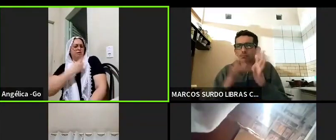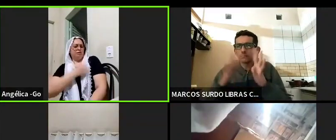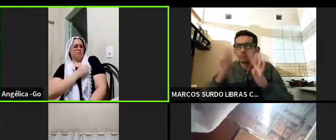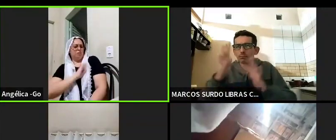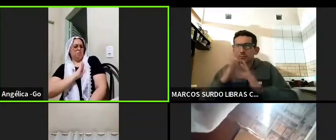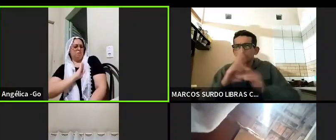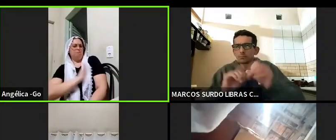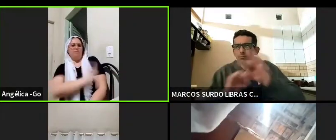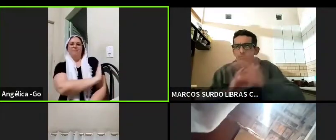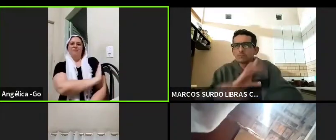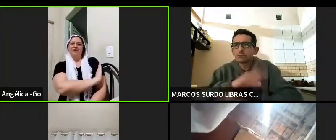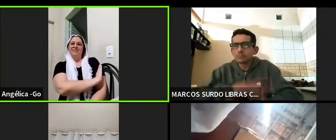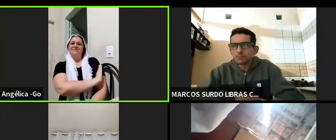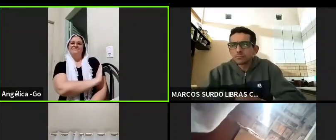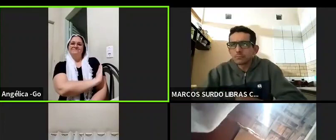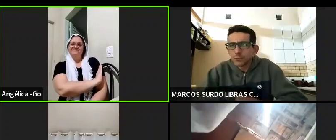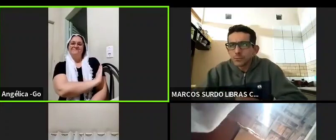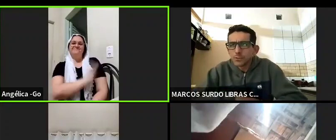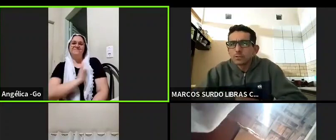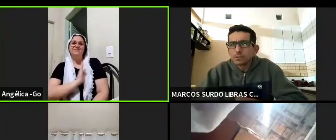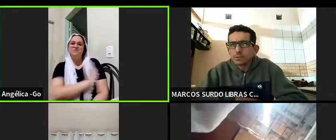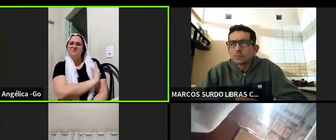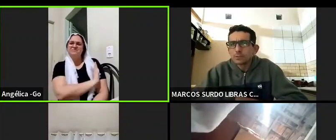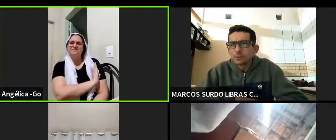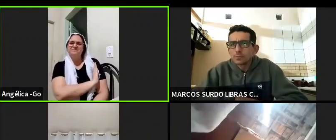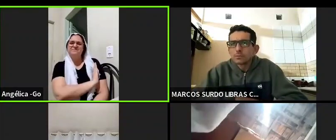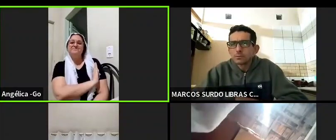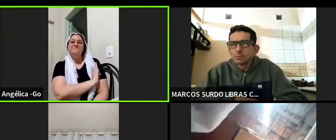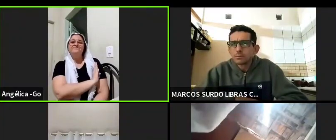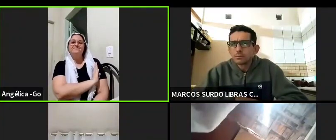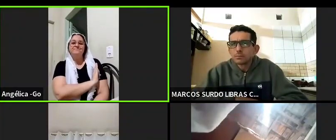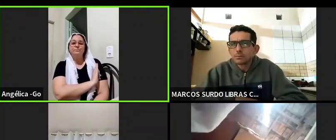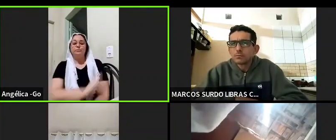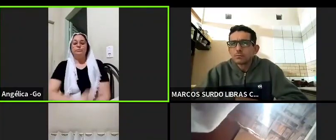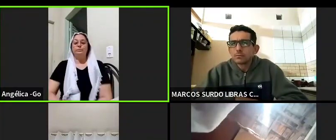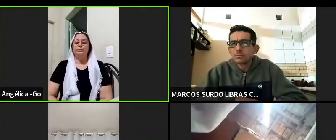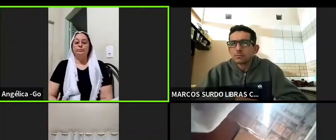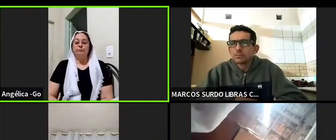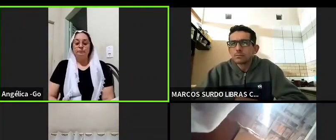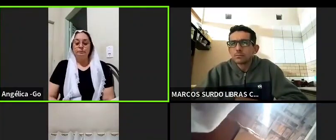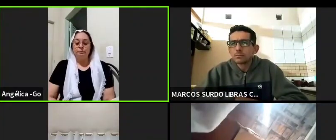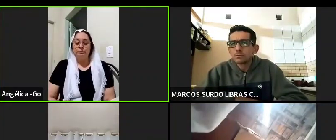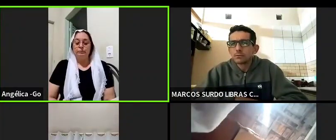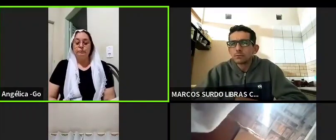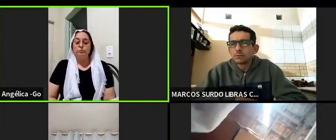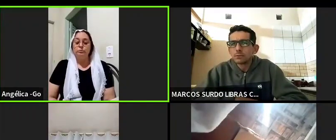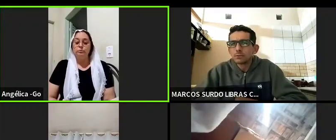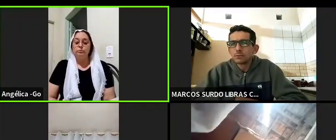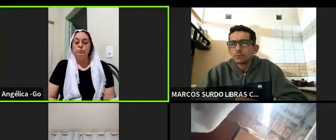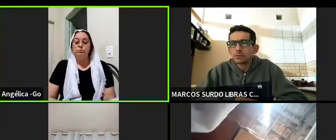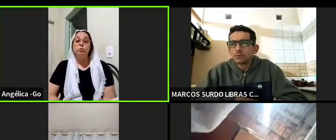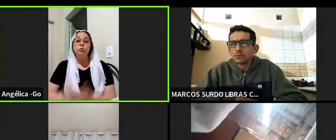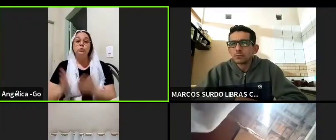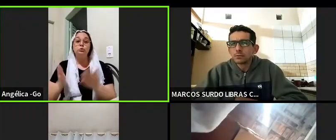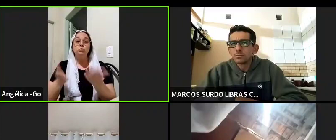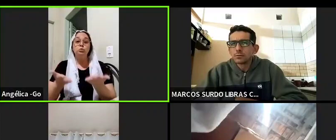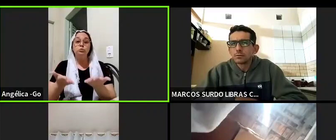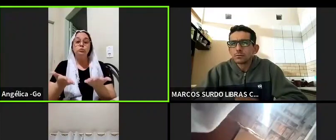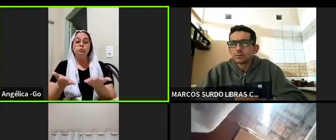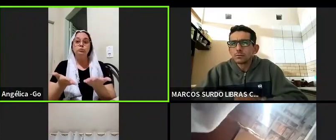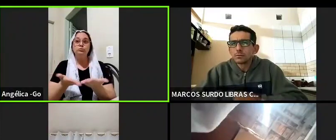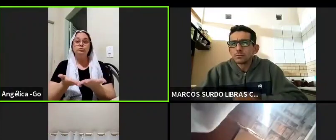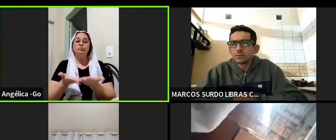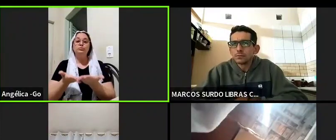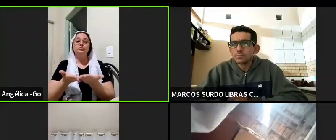Ele já foi embora. Em nome de Jesus, Pai. E neste presente, neste agora, que